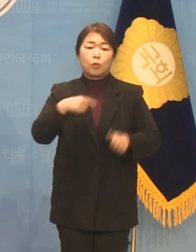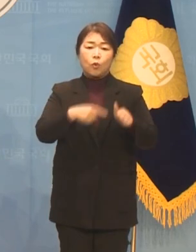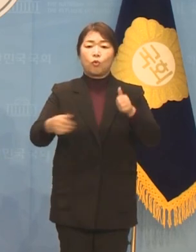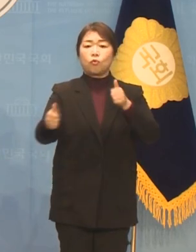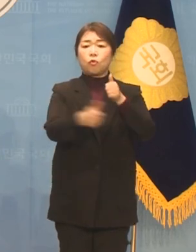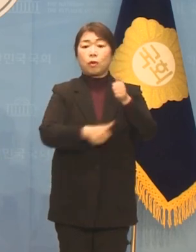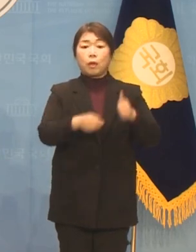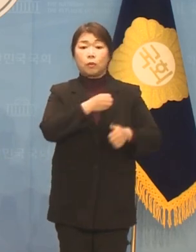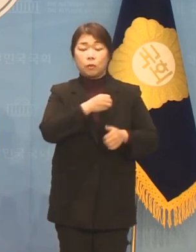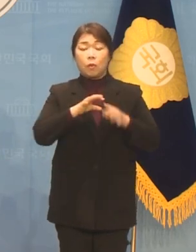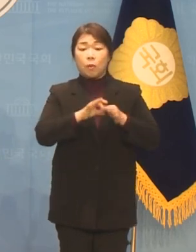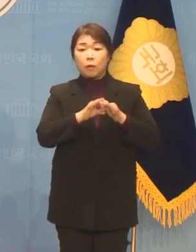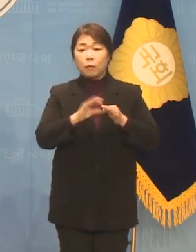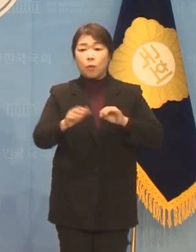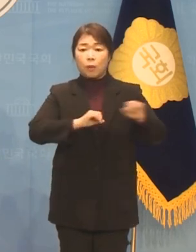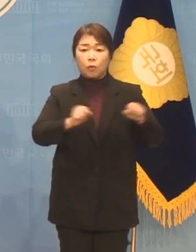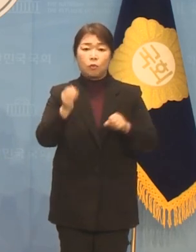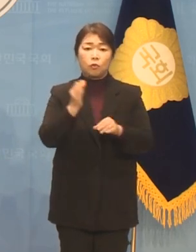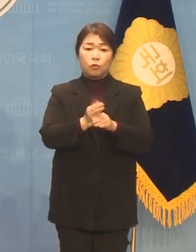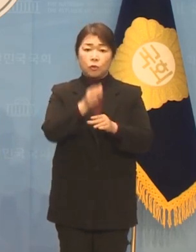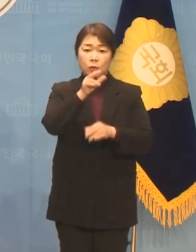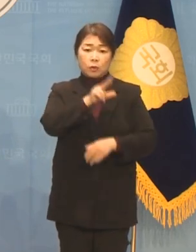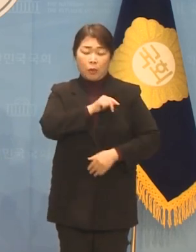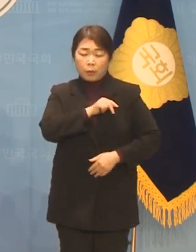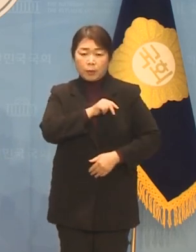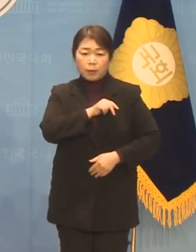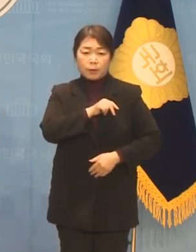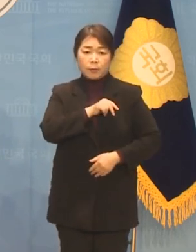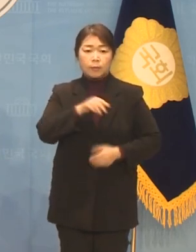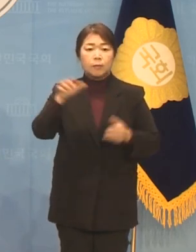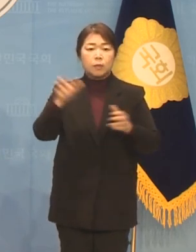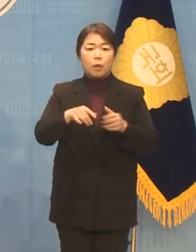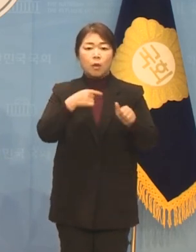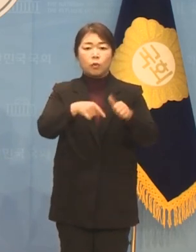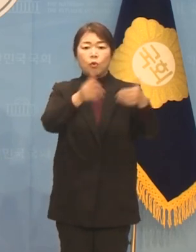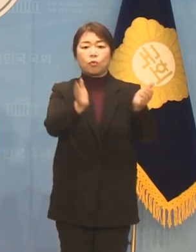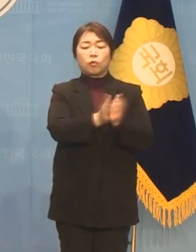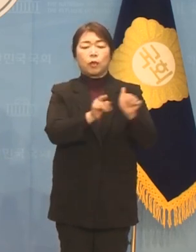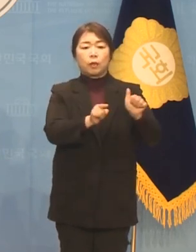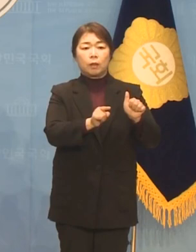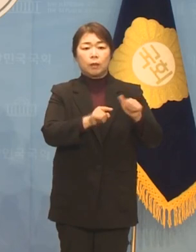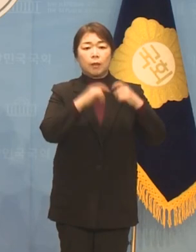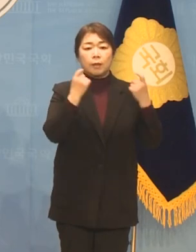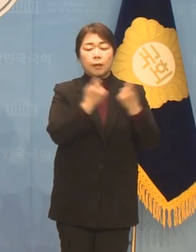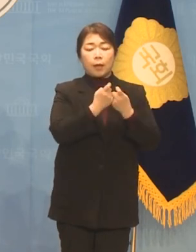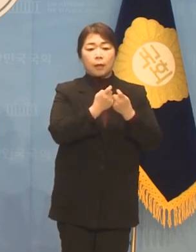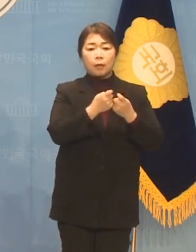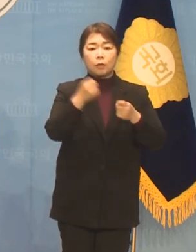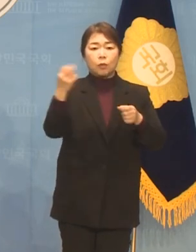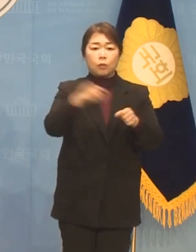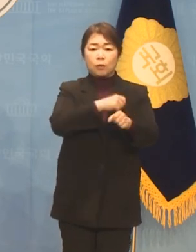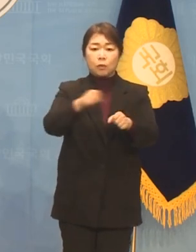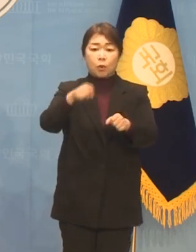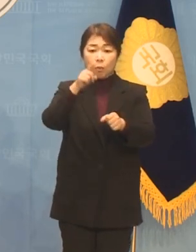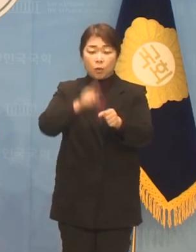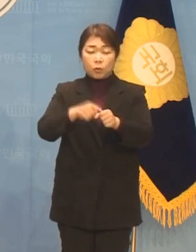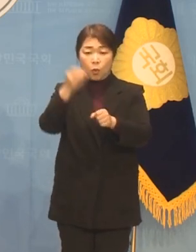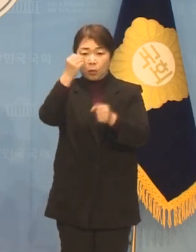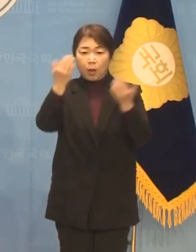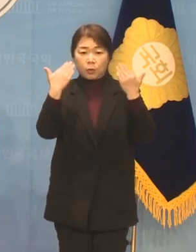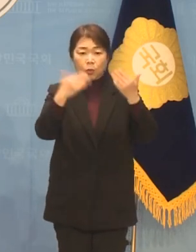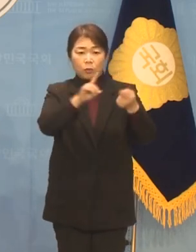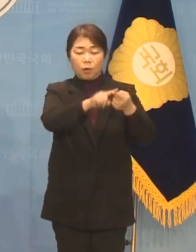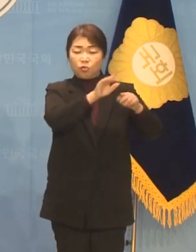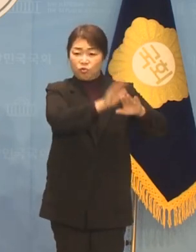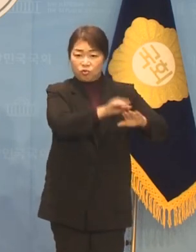교육위원회에서 속해서 활동하고 있는 의원들이 교육부의 이 자사고와 특목고 존치 결정에 대해서